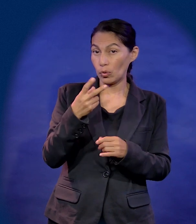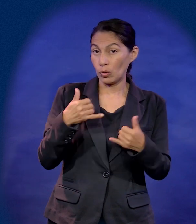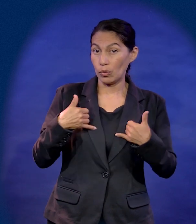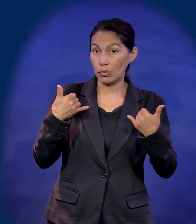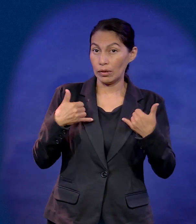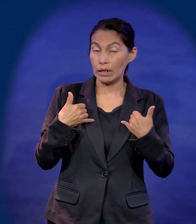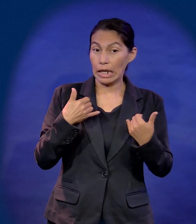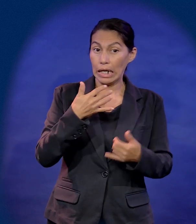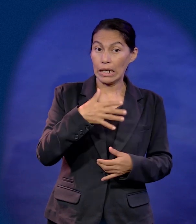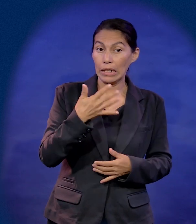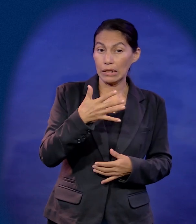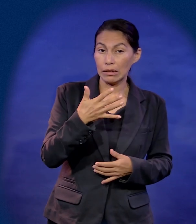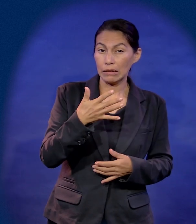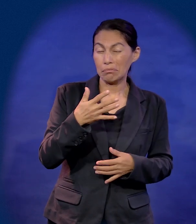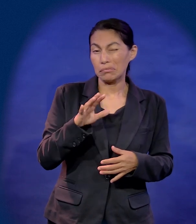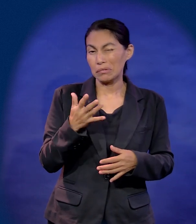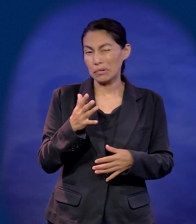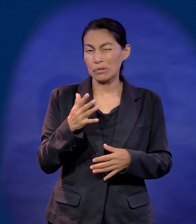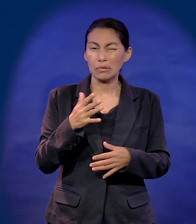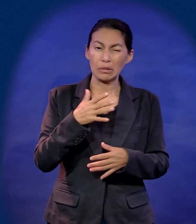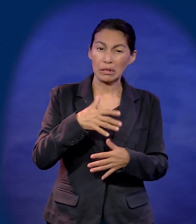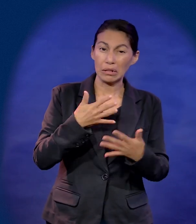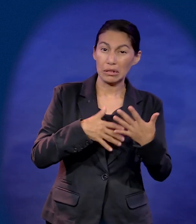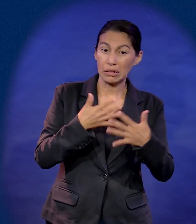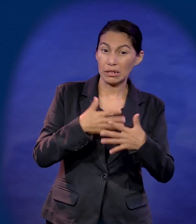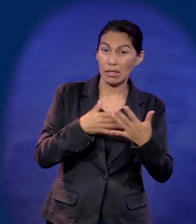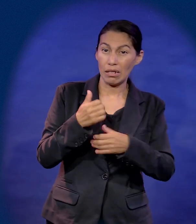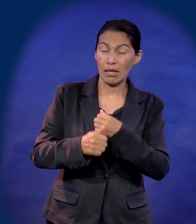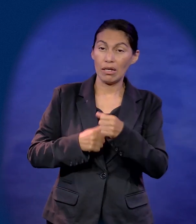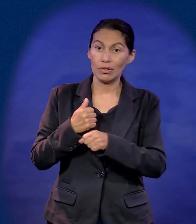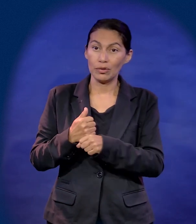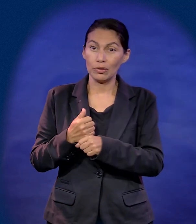chica como de 15 años, que eran novios.